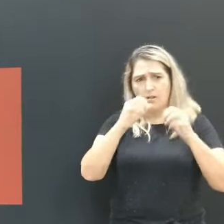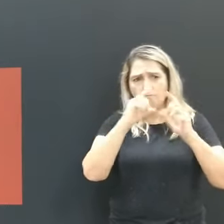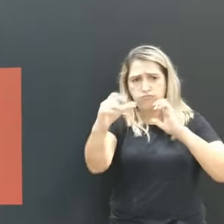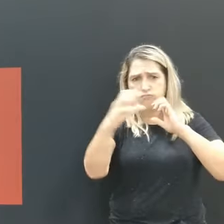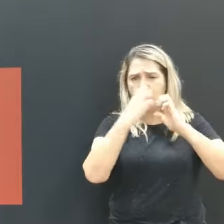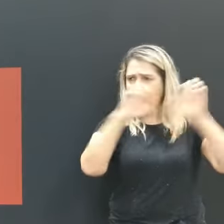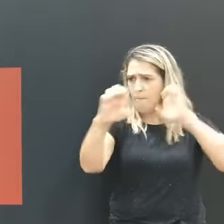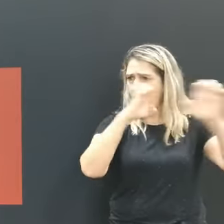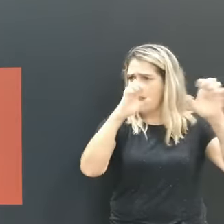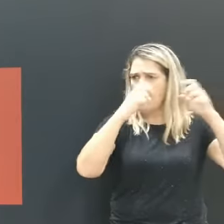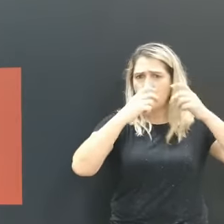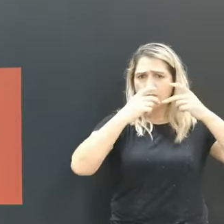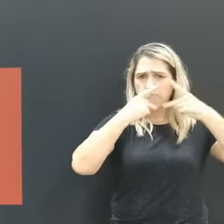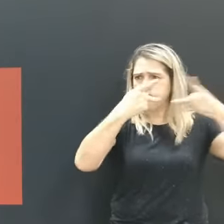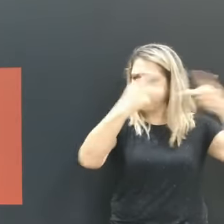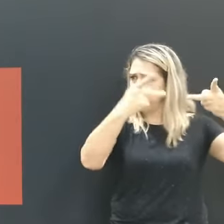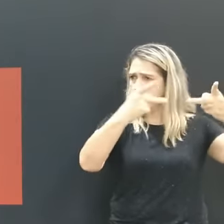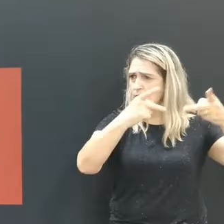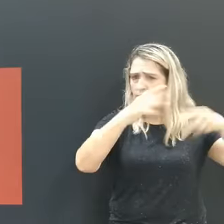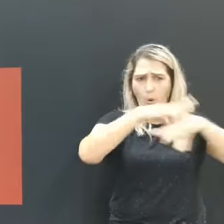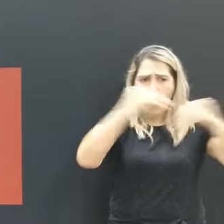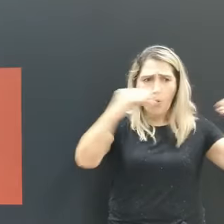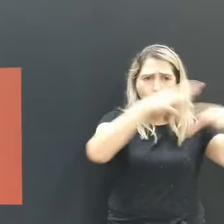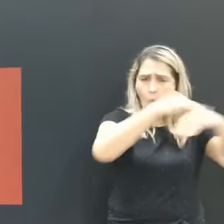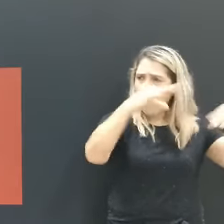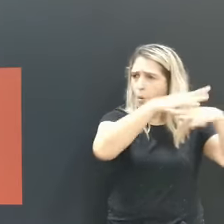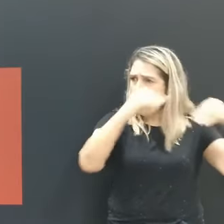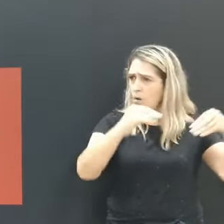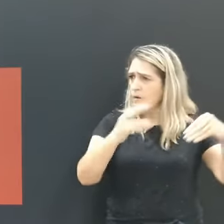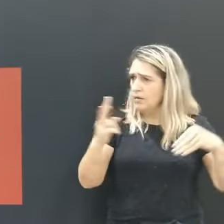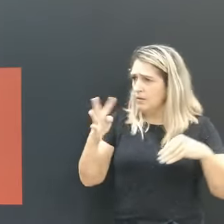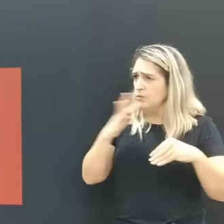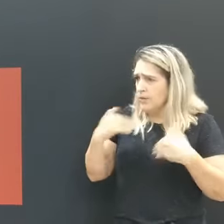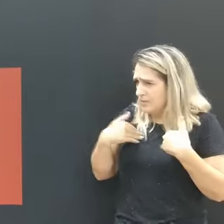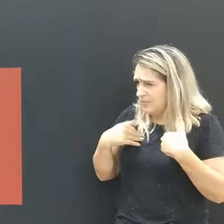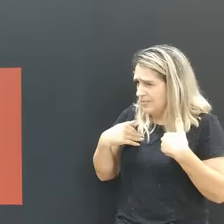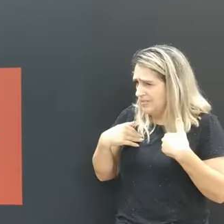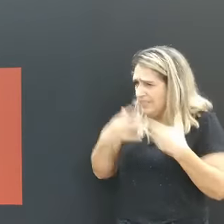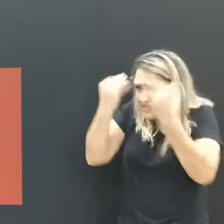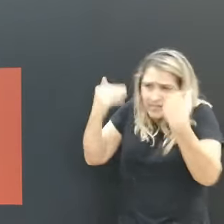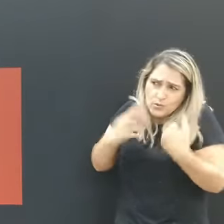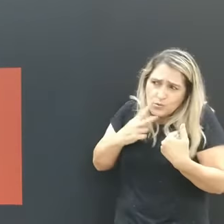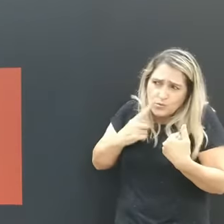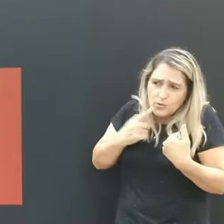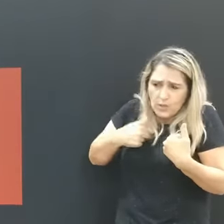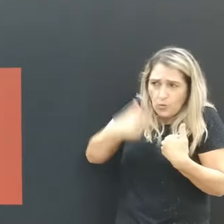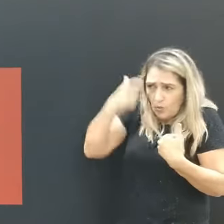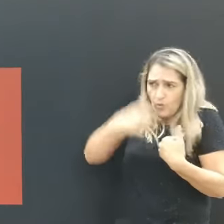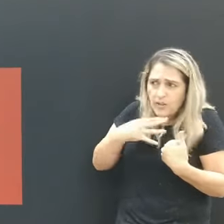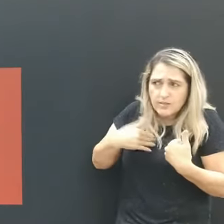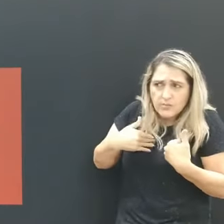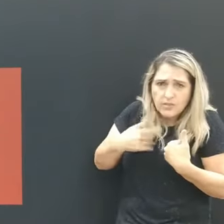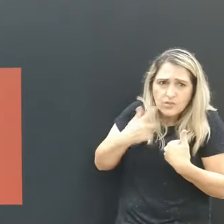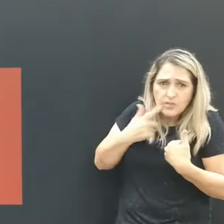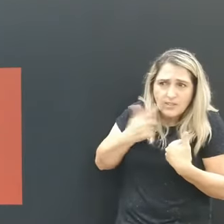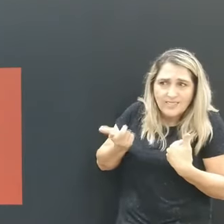enfermos, as doenças saíram, eu preguei, eu evangelizei, eu ouvi cura, e o Senhor não me conhece? Jesus, o